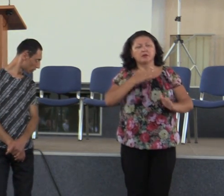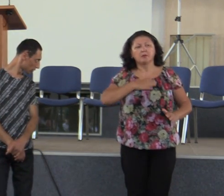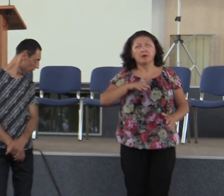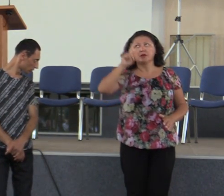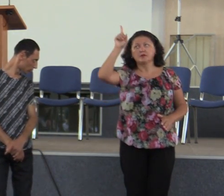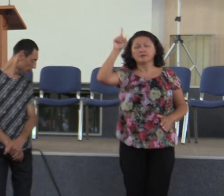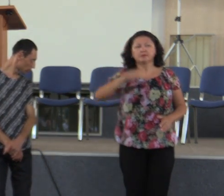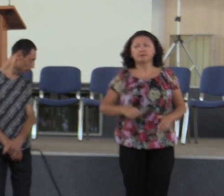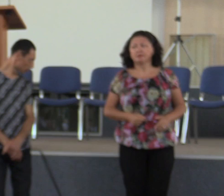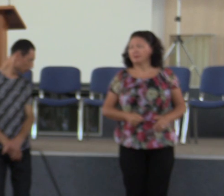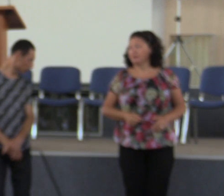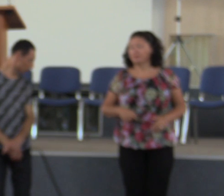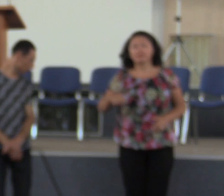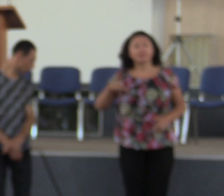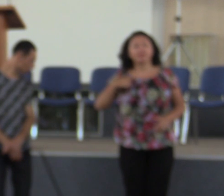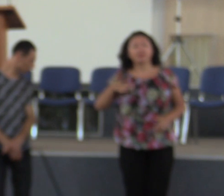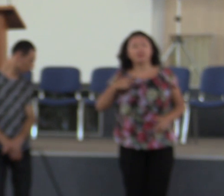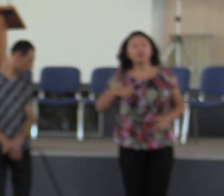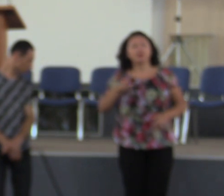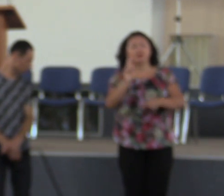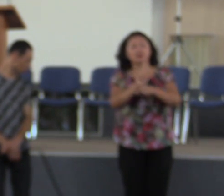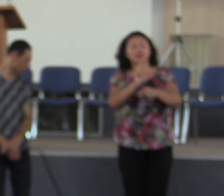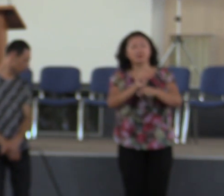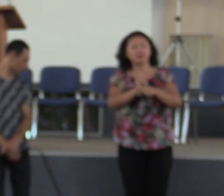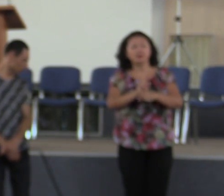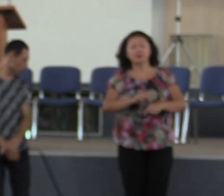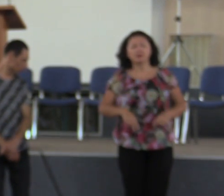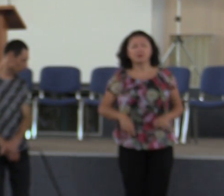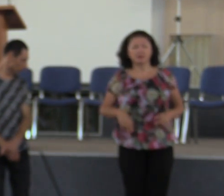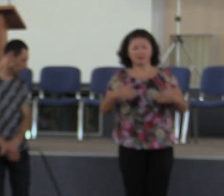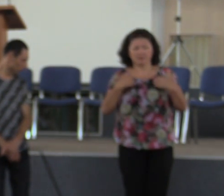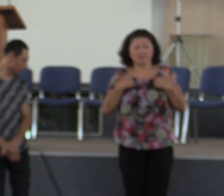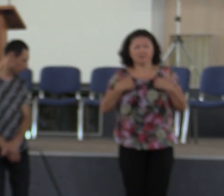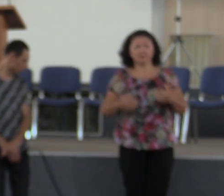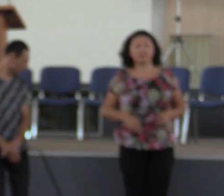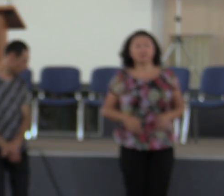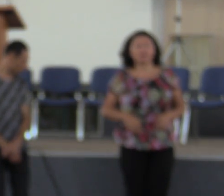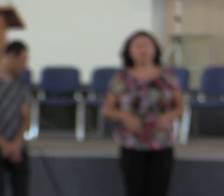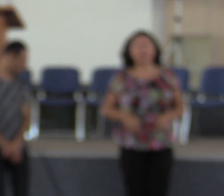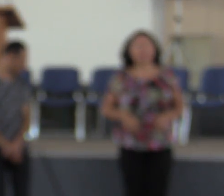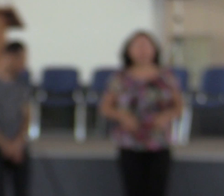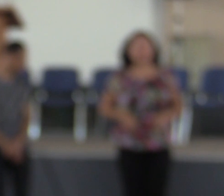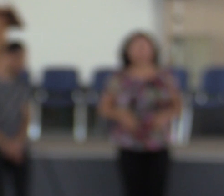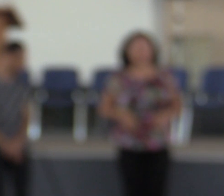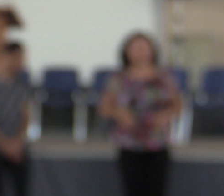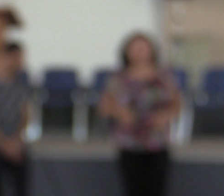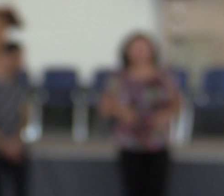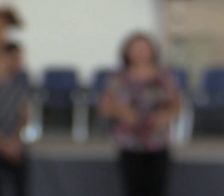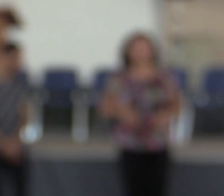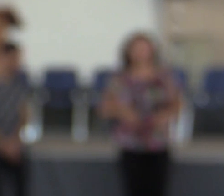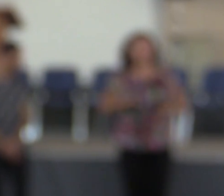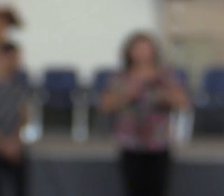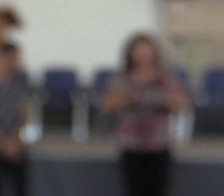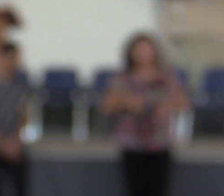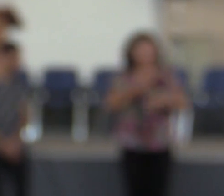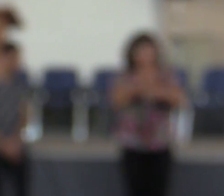el este acea grijă atentă de mine să am iarăși